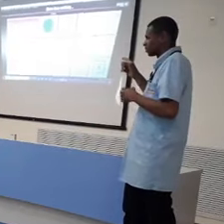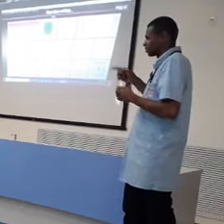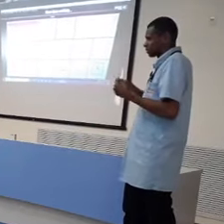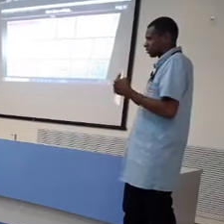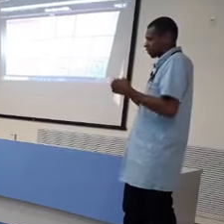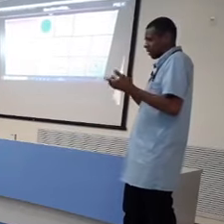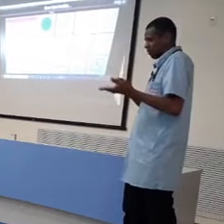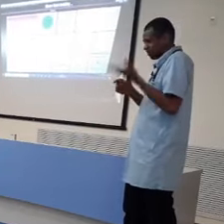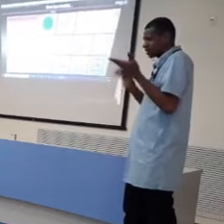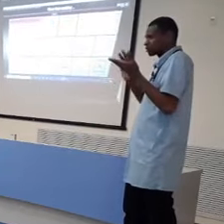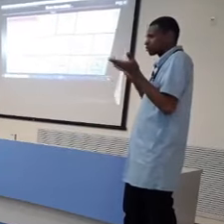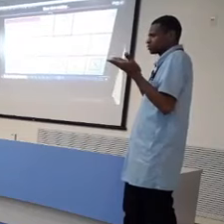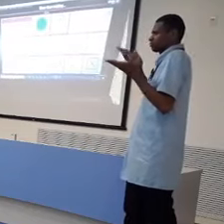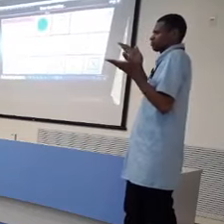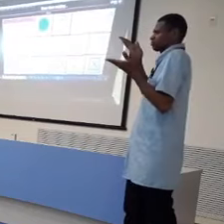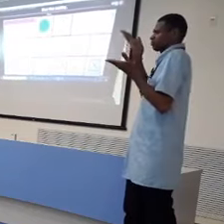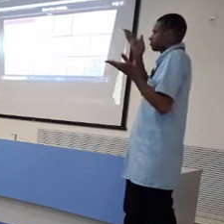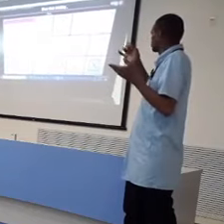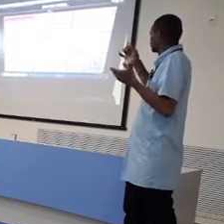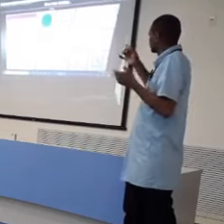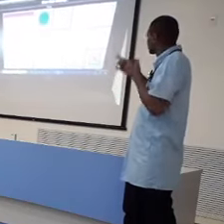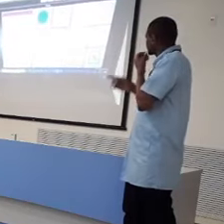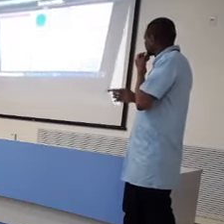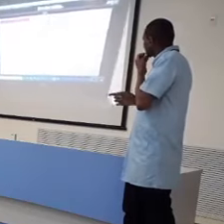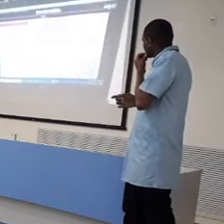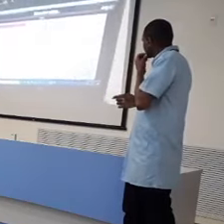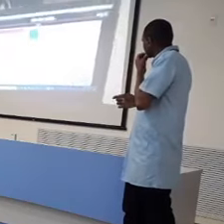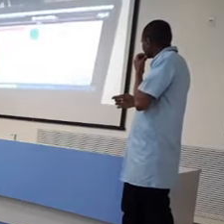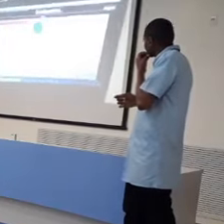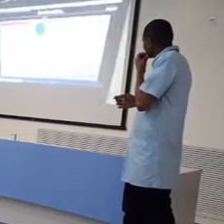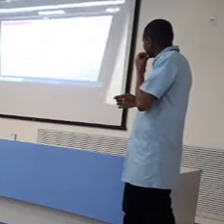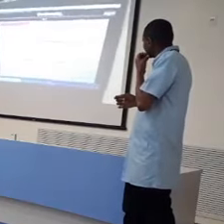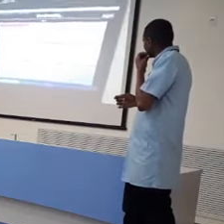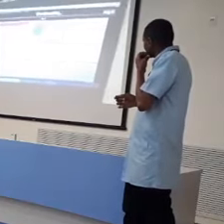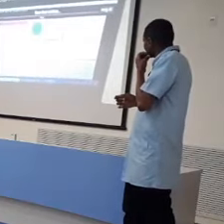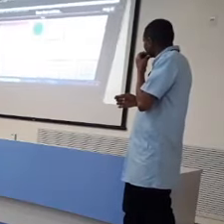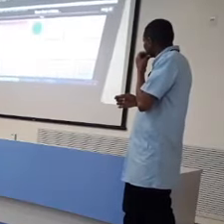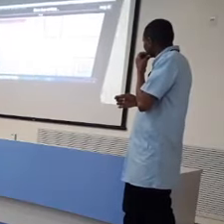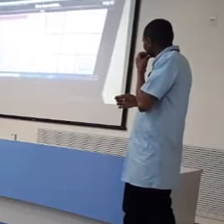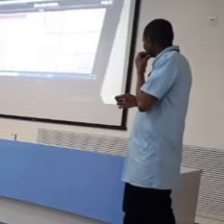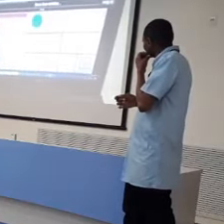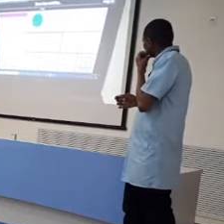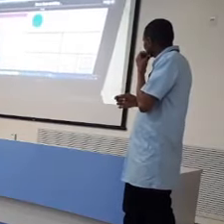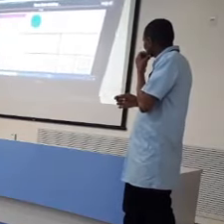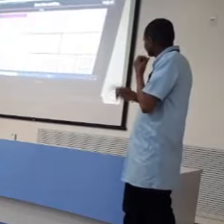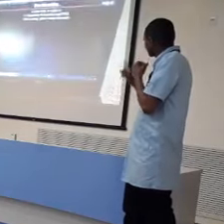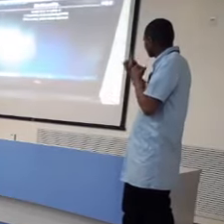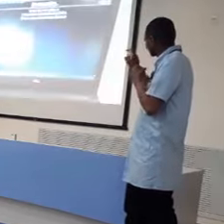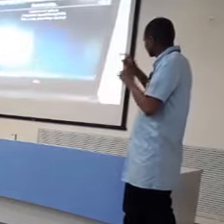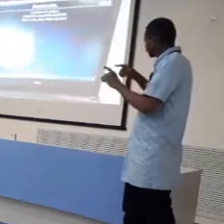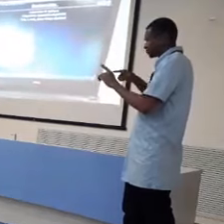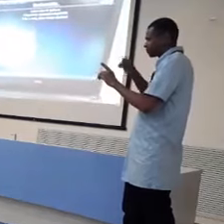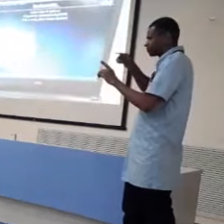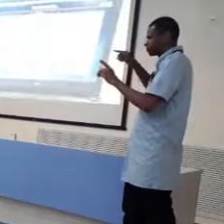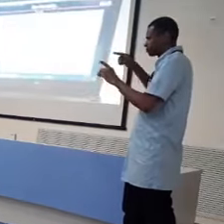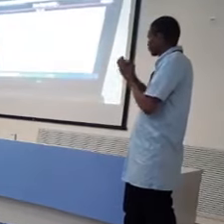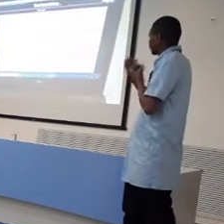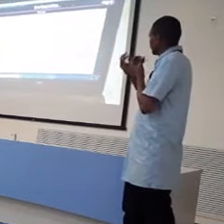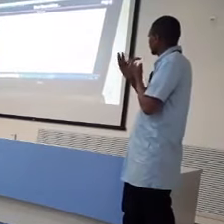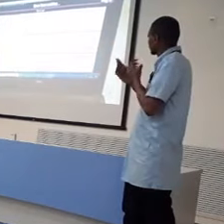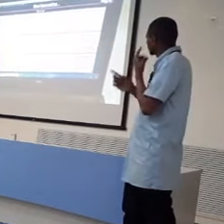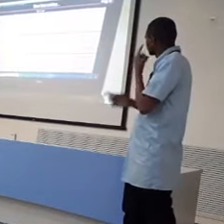vazão aumentou aí conforme a corrente. Né? A gente pode gerar um gráfico com essas informações. Então tem a parte